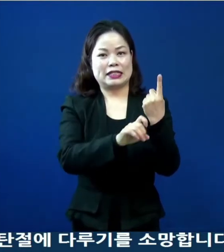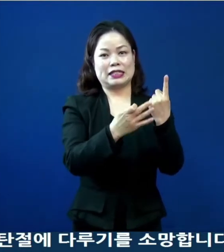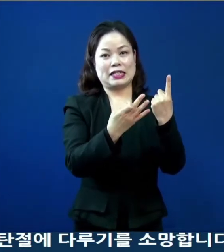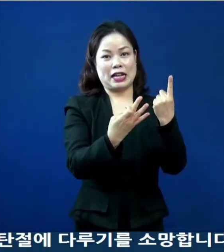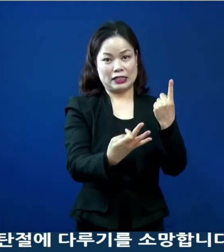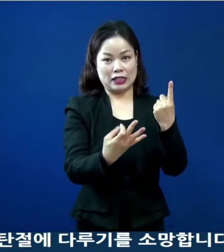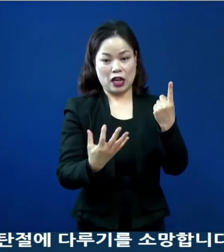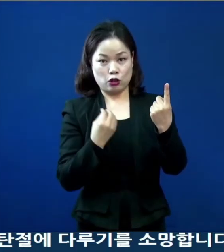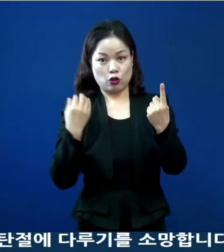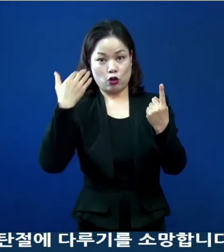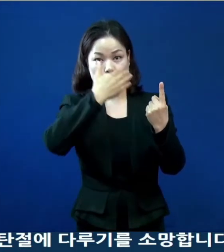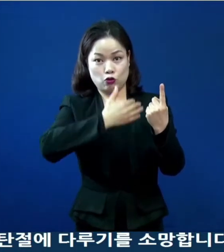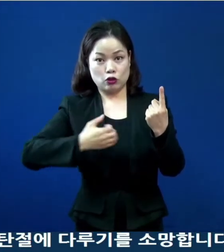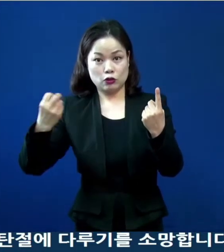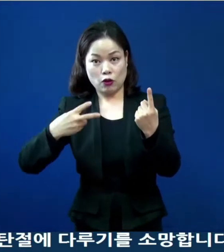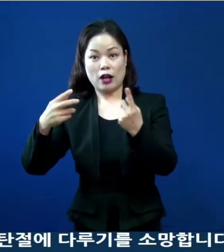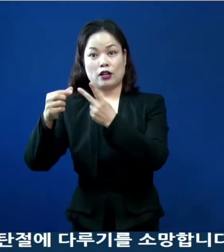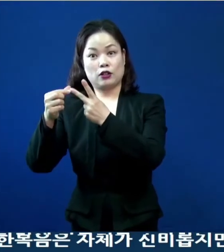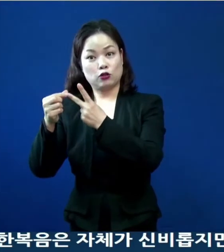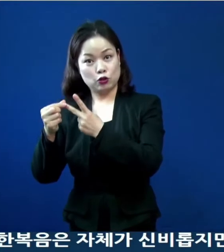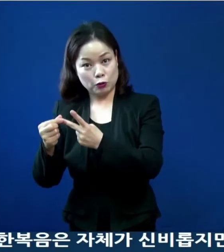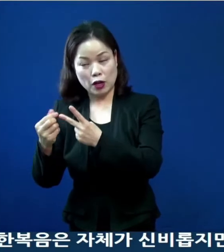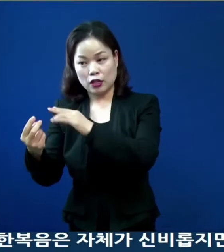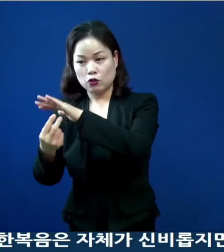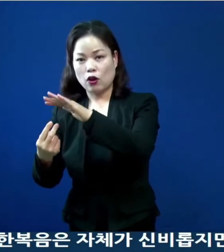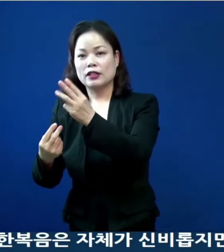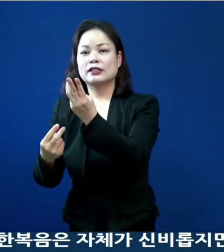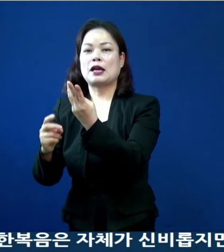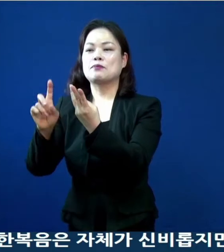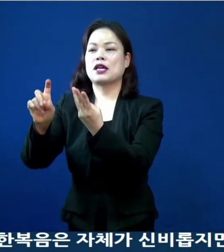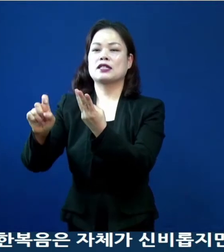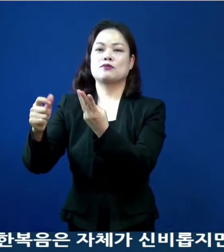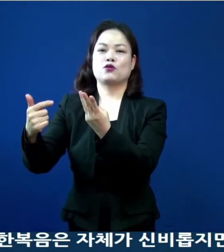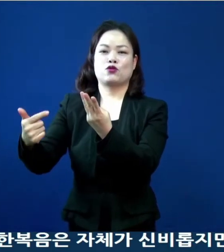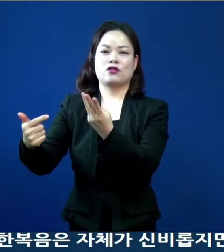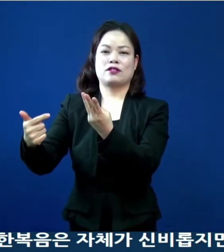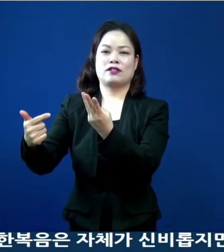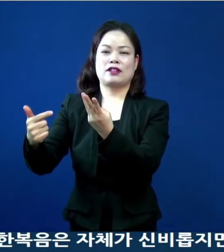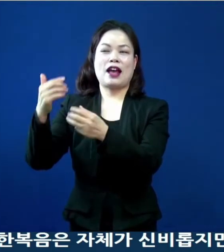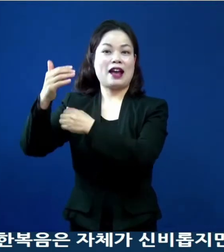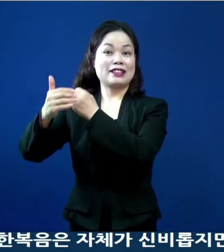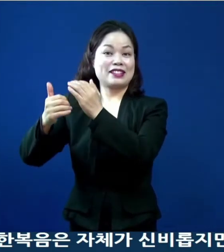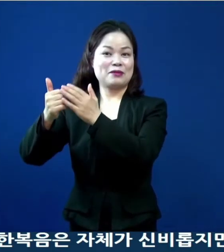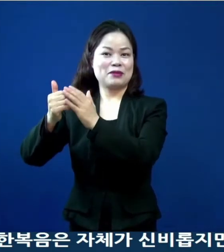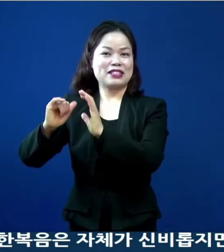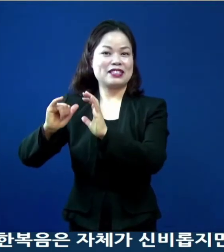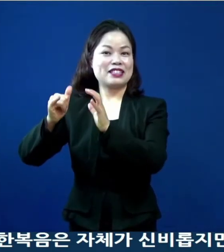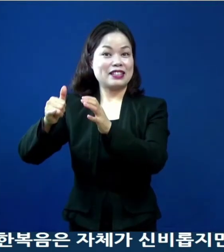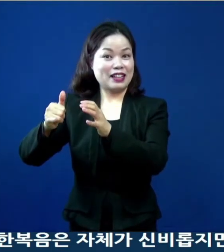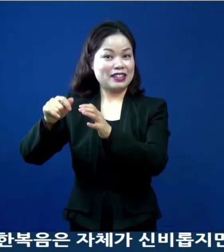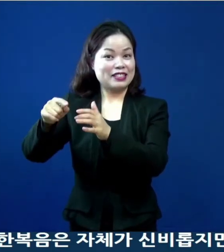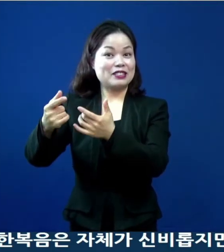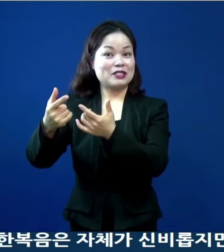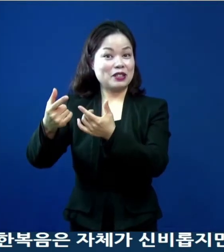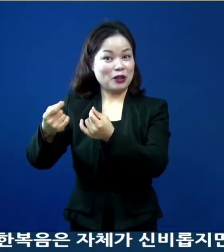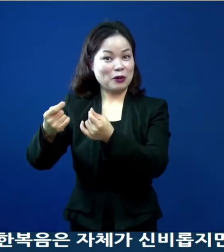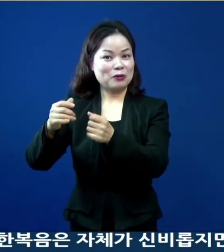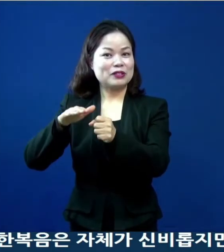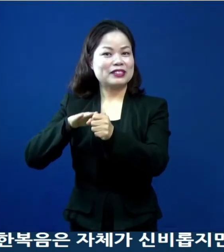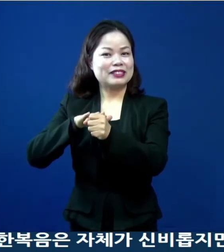14절 성육신에 관한 말씀과 요한복음 3장 16절 하나님이 세상을